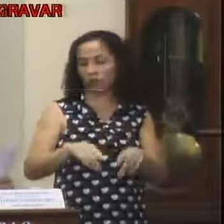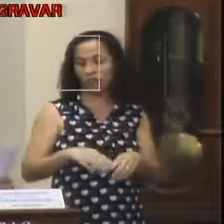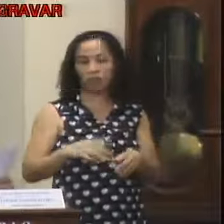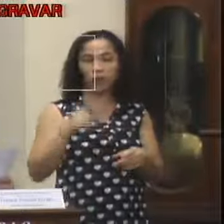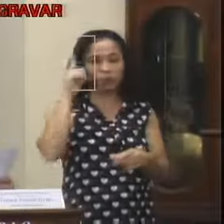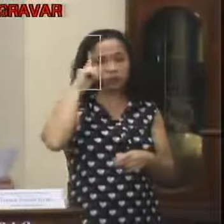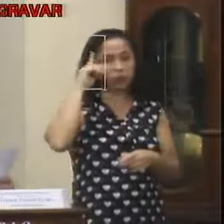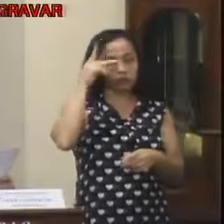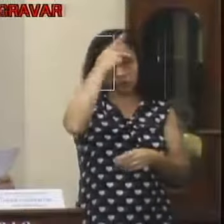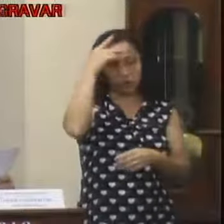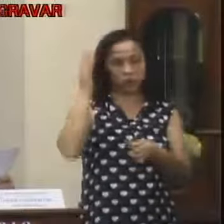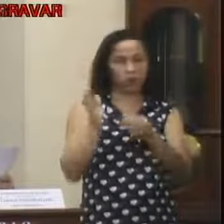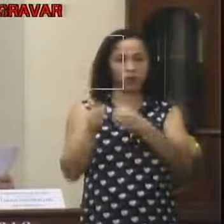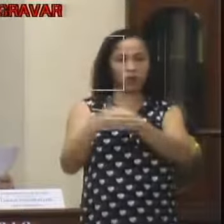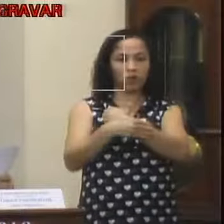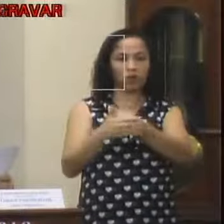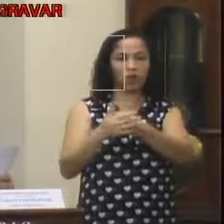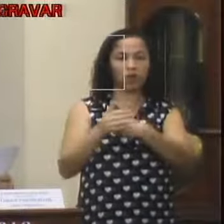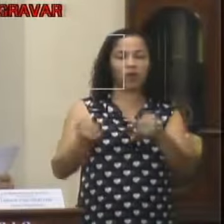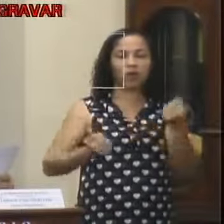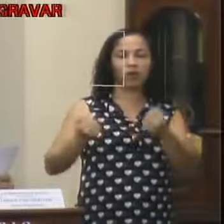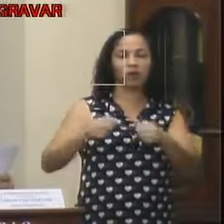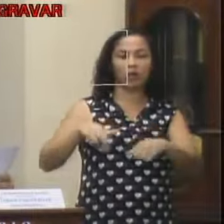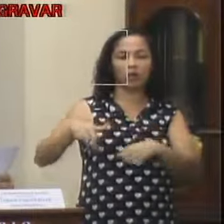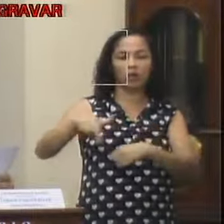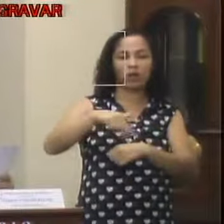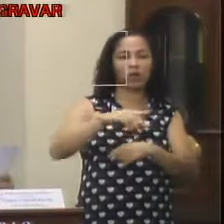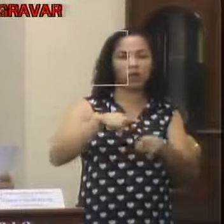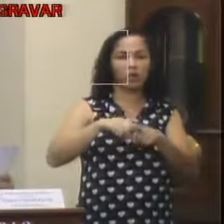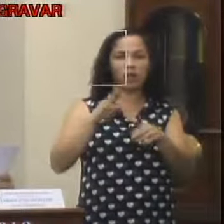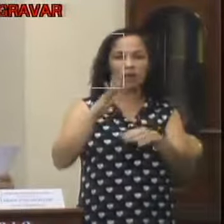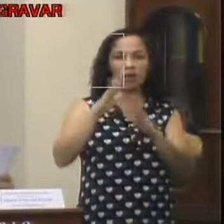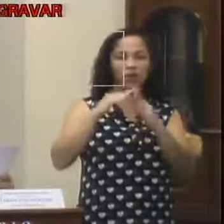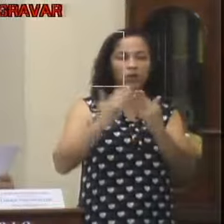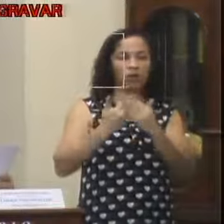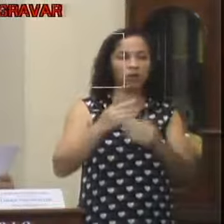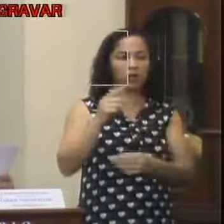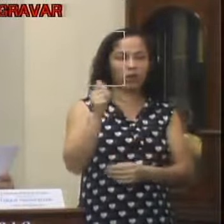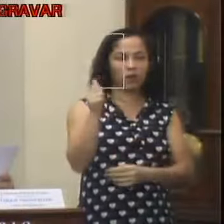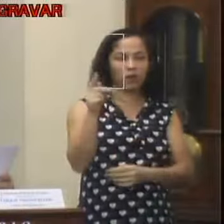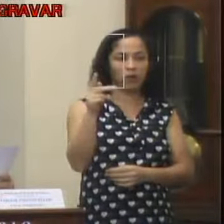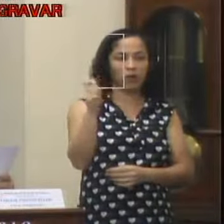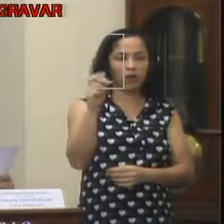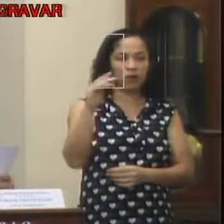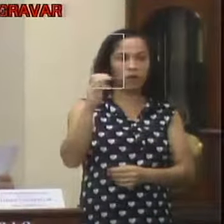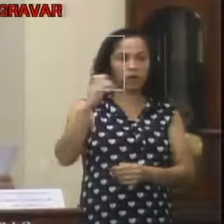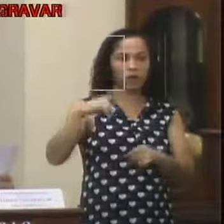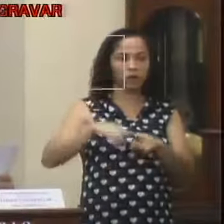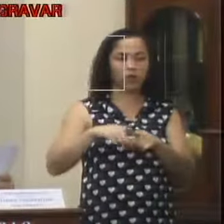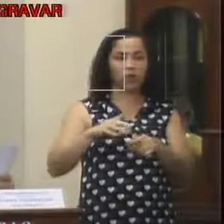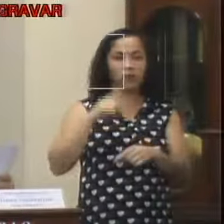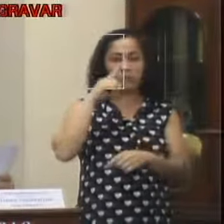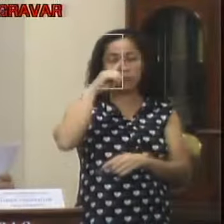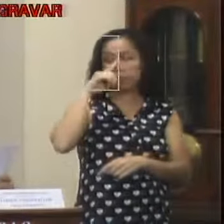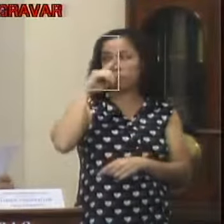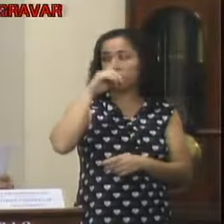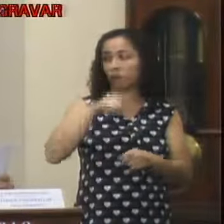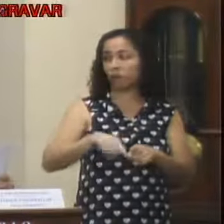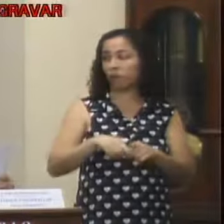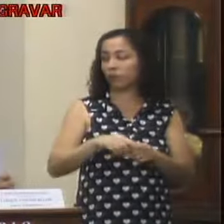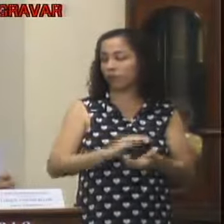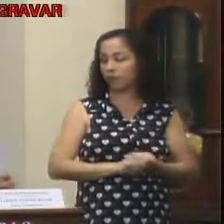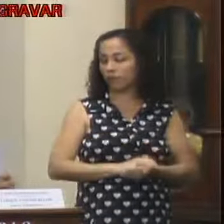dia, inclusive de crianças que passam pelo local em direção à escola da Aparecida, sendo uma situação de risco iminente de acidentes. Desta forma,